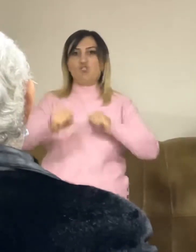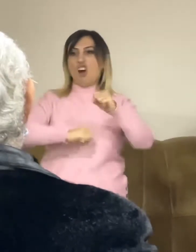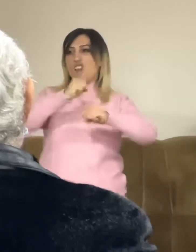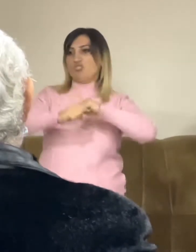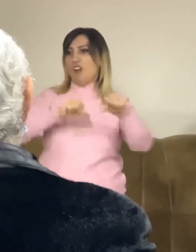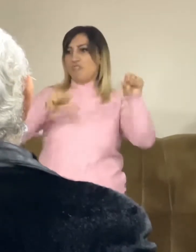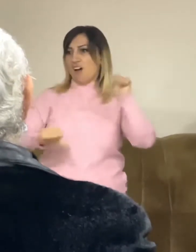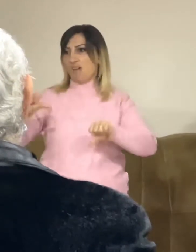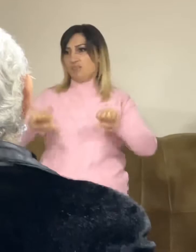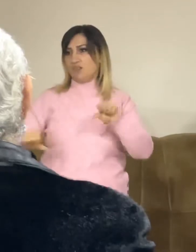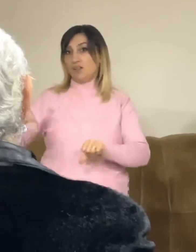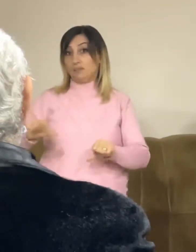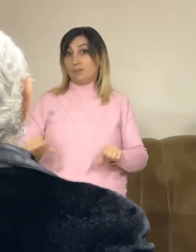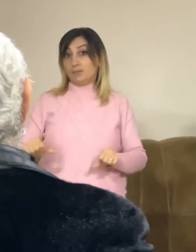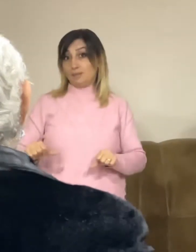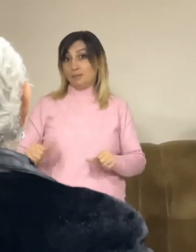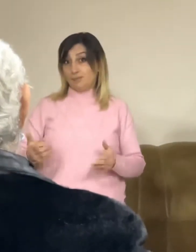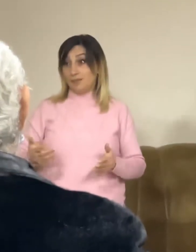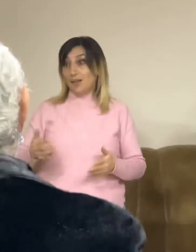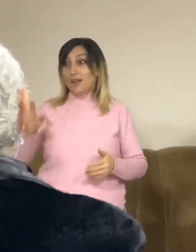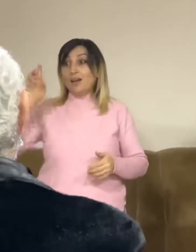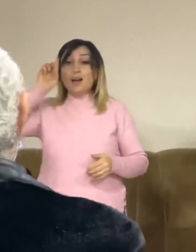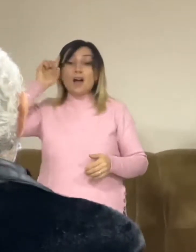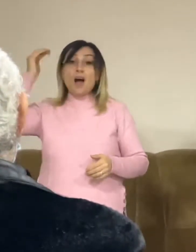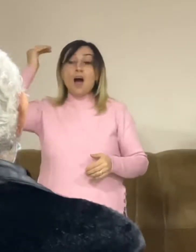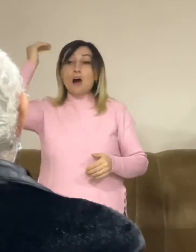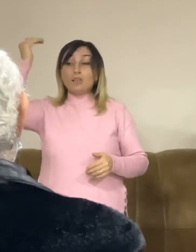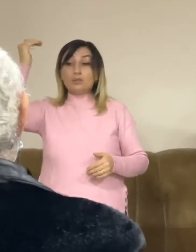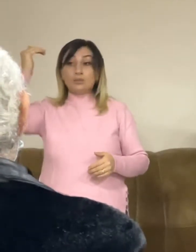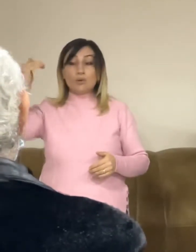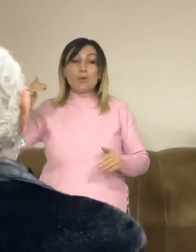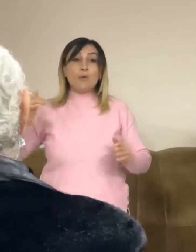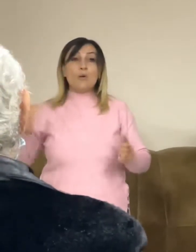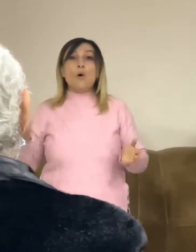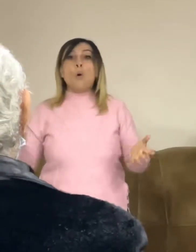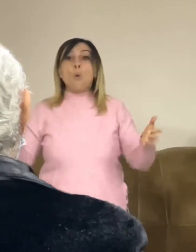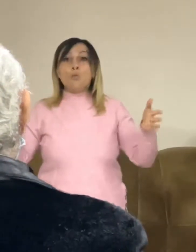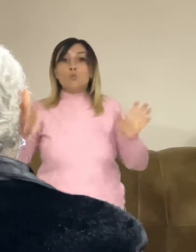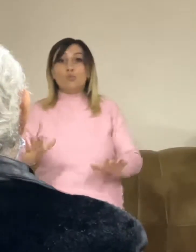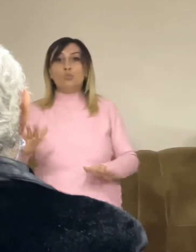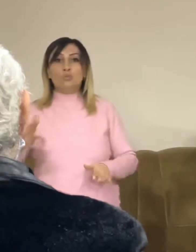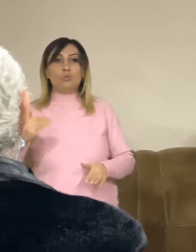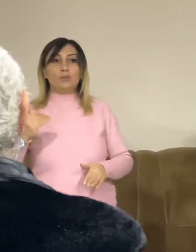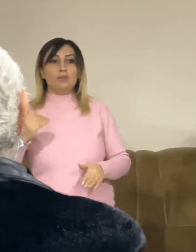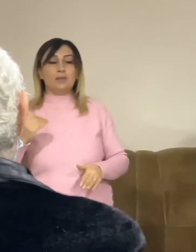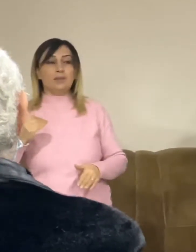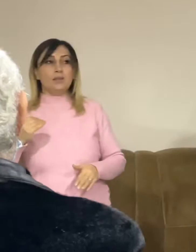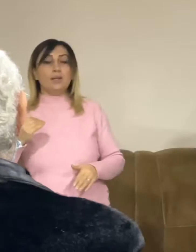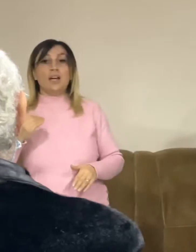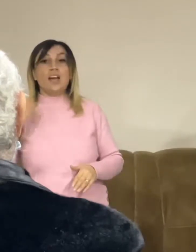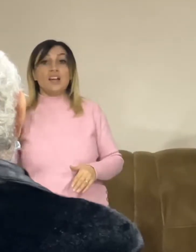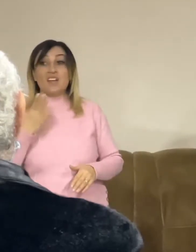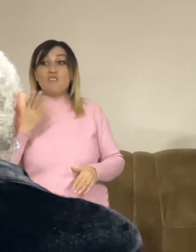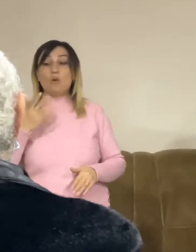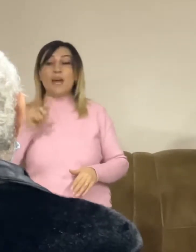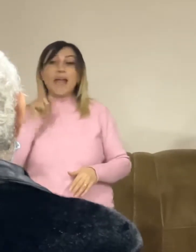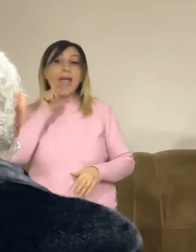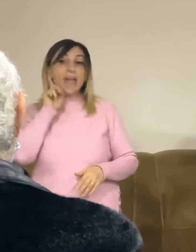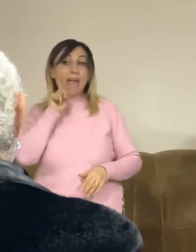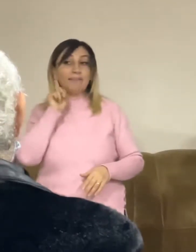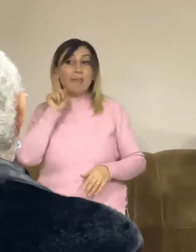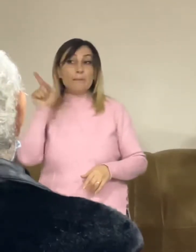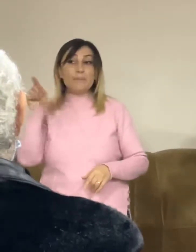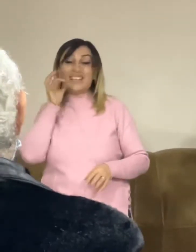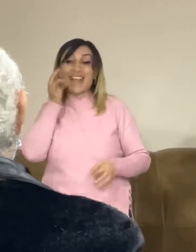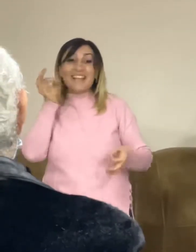եւ հաղթանակը Աստծո օրհնությունը իր զավակներին եւ երբ որ Եդենի պարտեզից Աստված